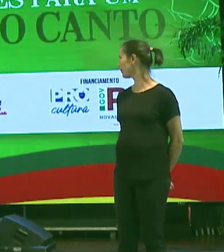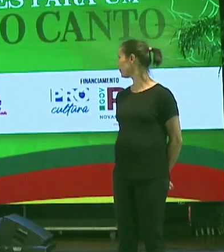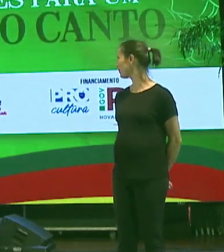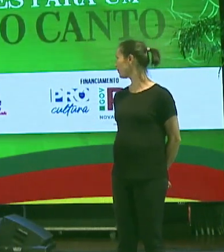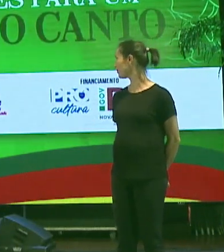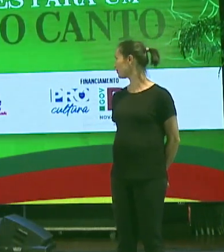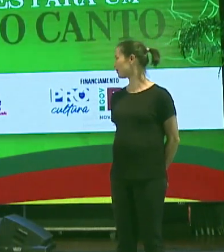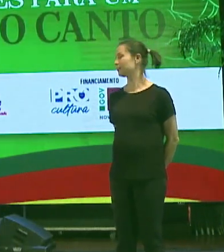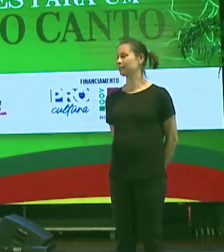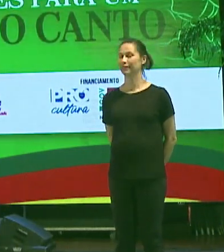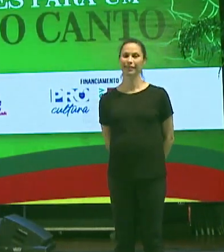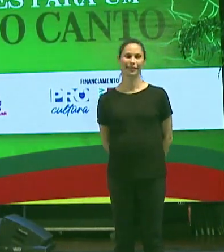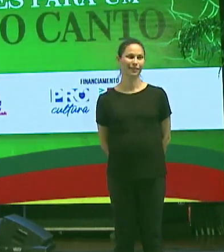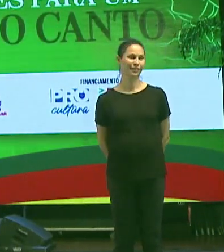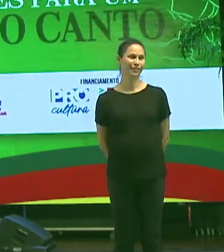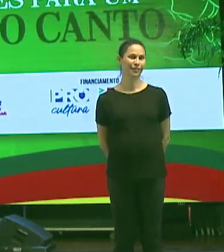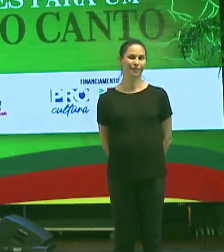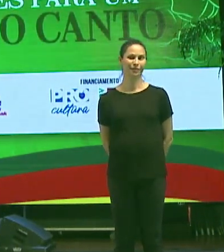hein?